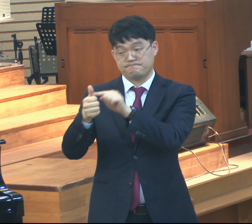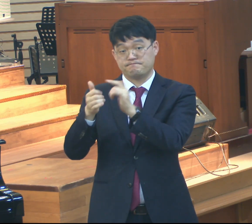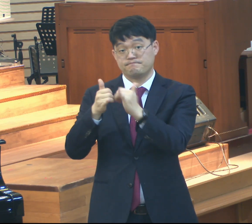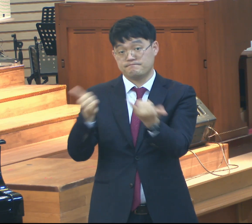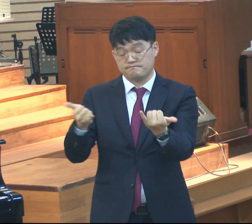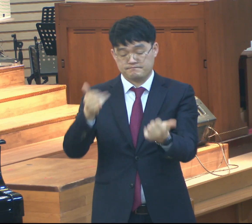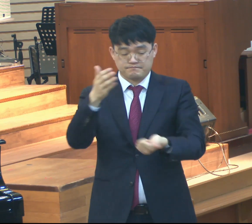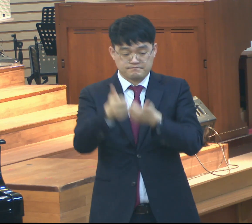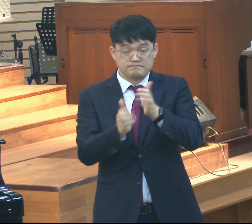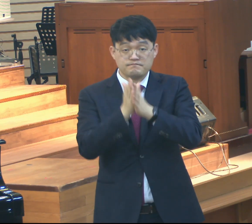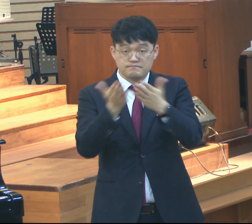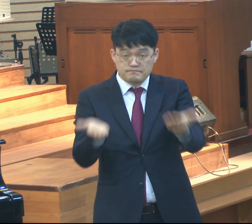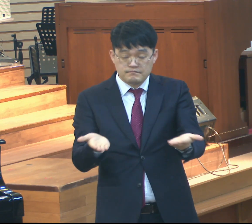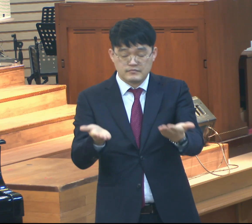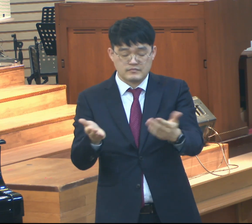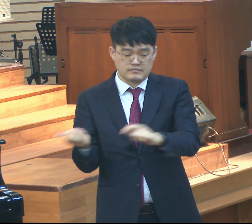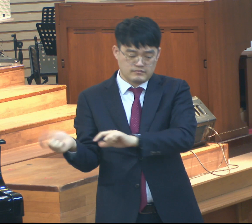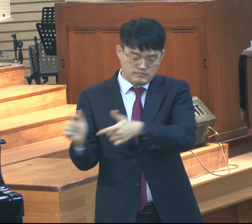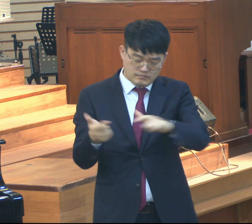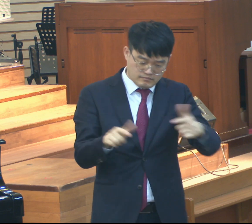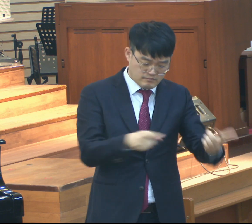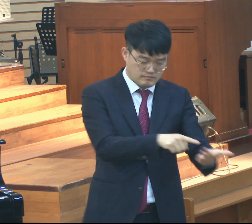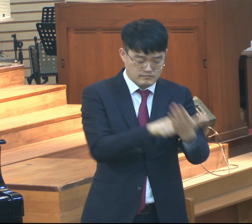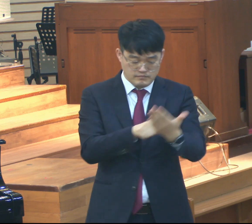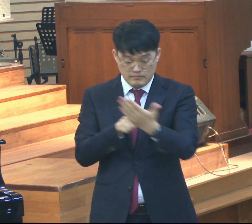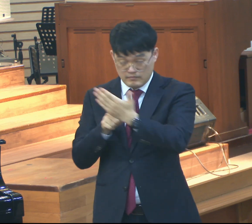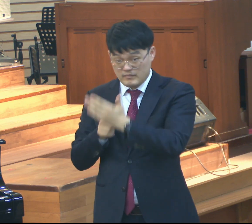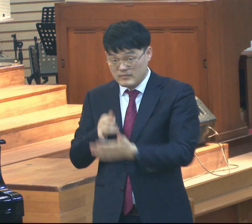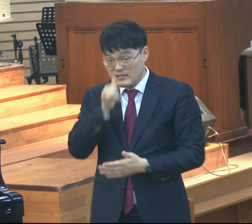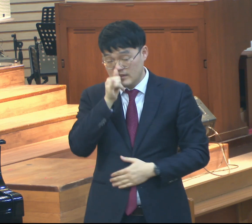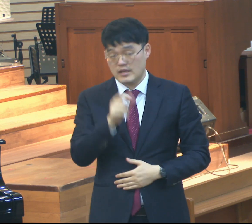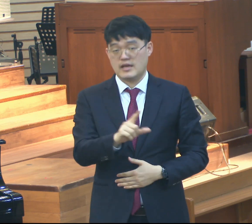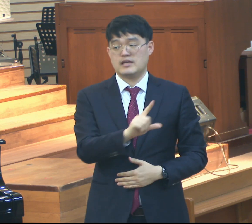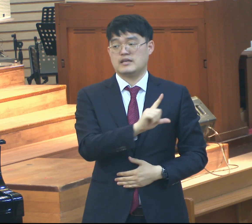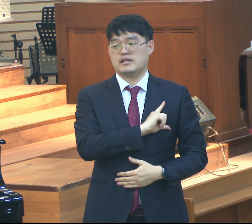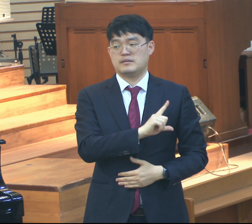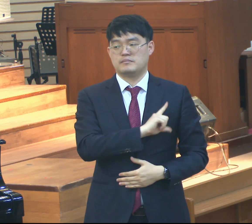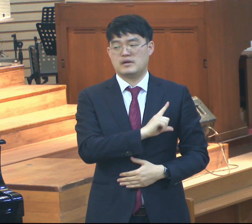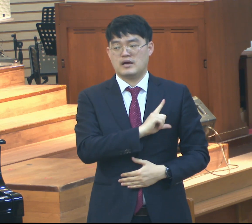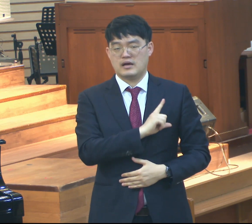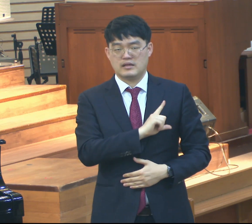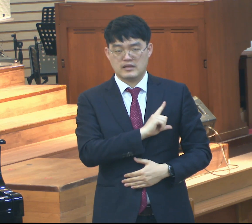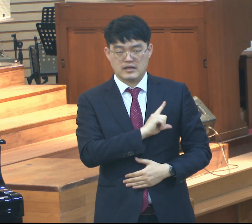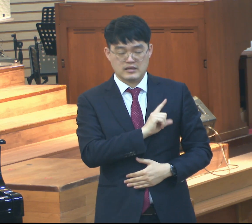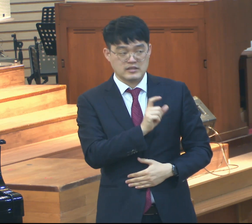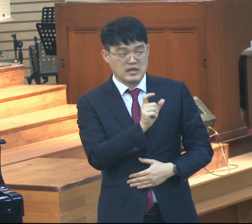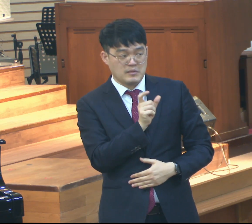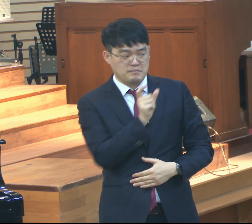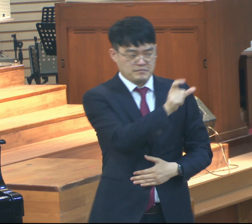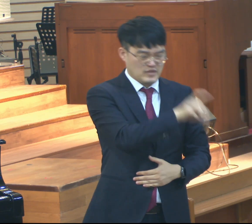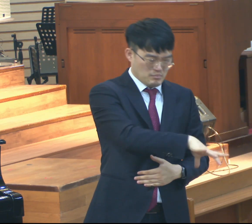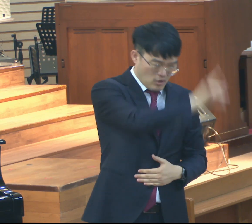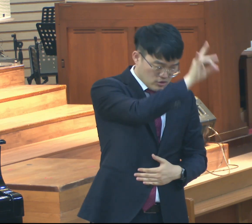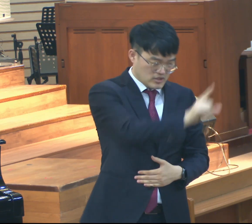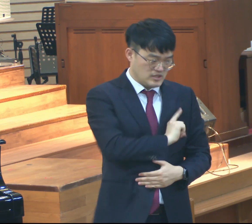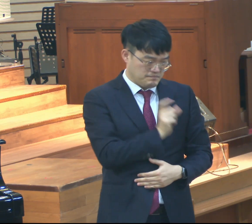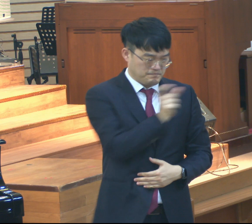성경에 기록이 나오는데 명단 가장 앞에 늘 위치하고 있습니다. 당시에 대제사장은 아니지만